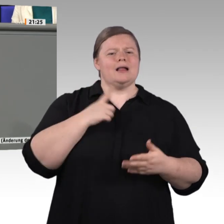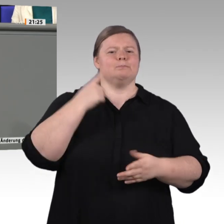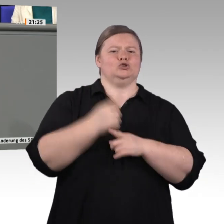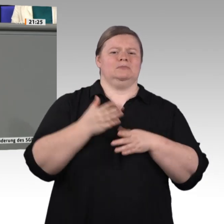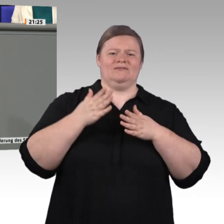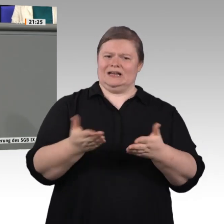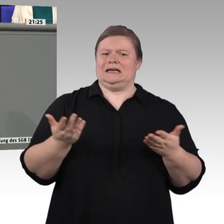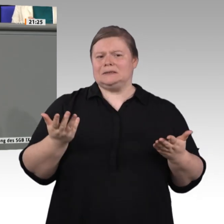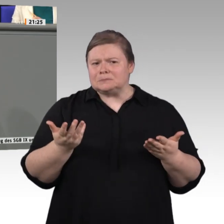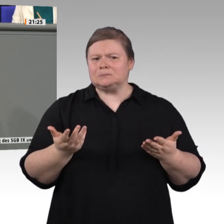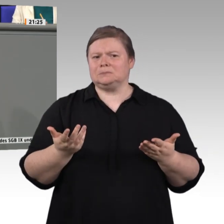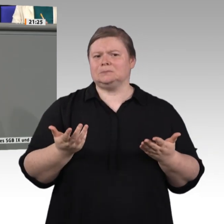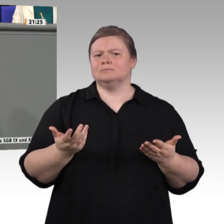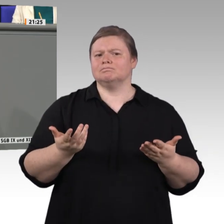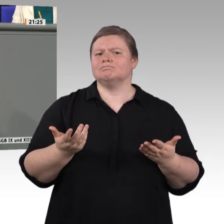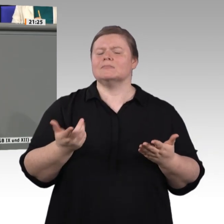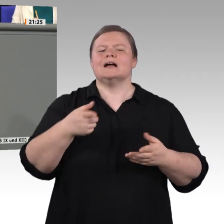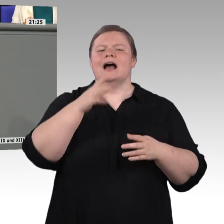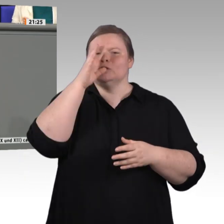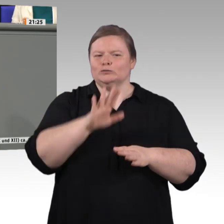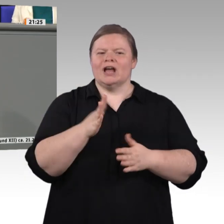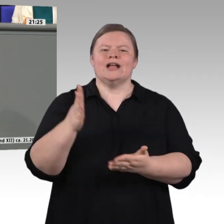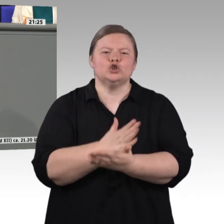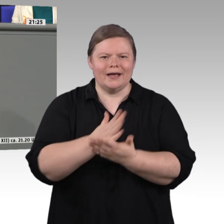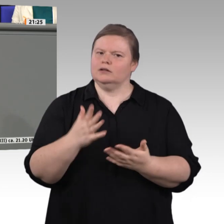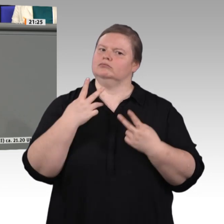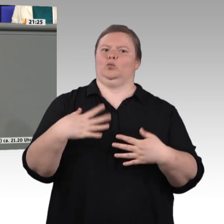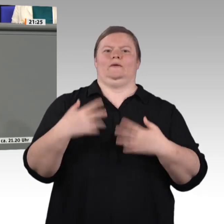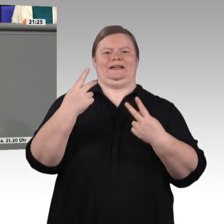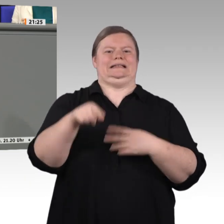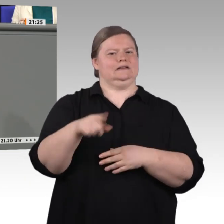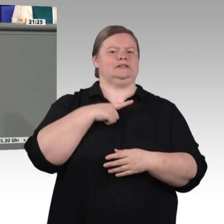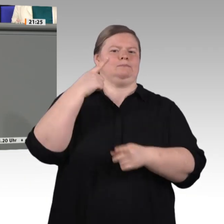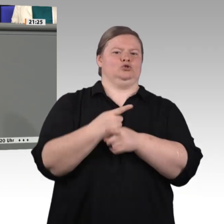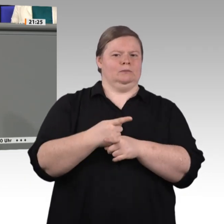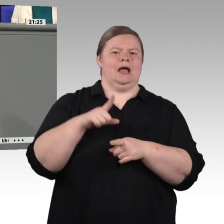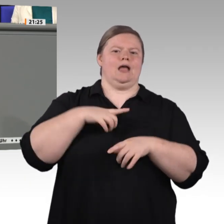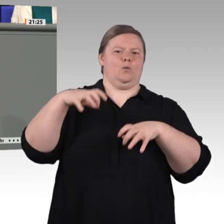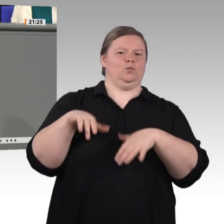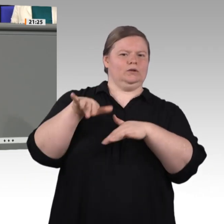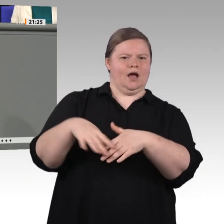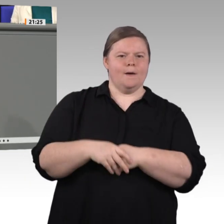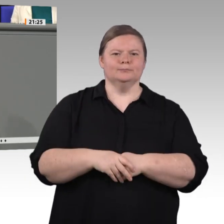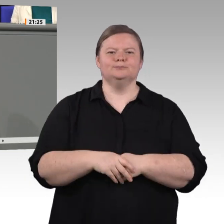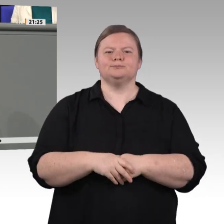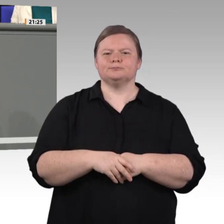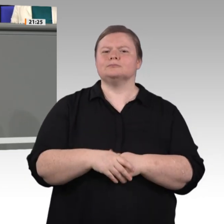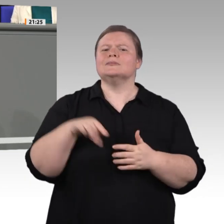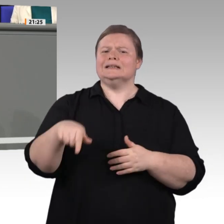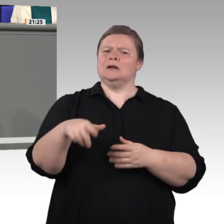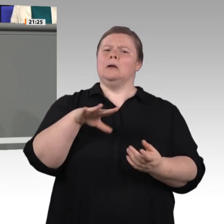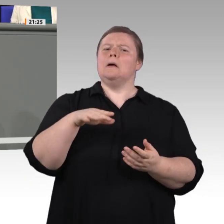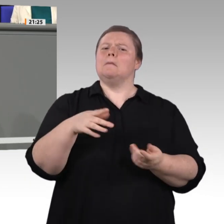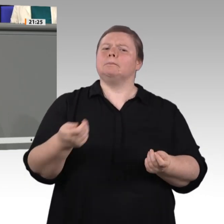sozialen Reformen in den letzten Jahrzehnten. Und wir sorgen heute dafür, dass die dritte Reformstufe störungsfrei in Kraft treten